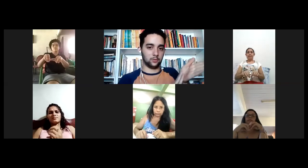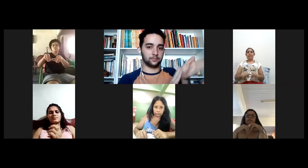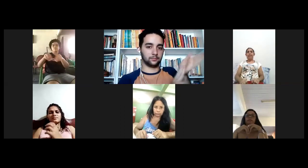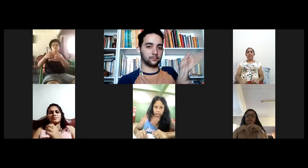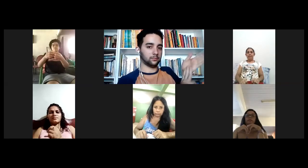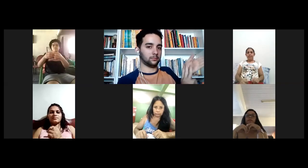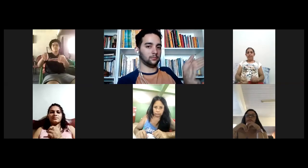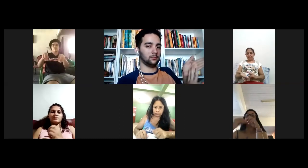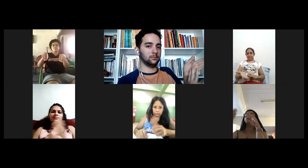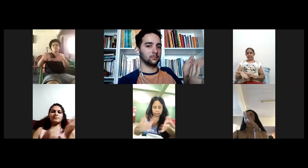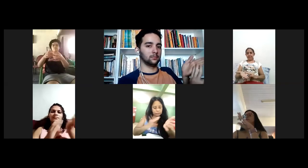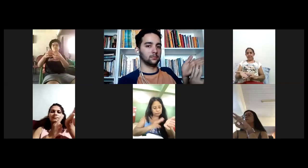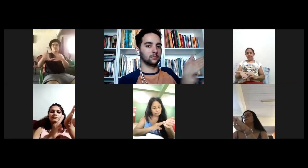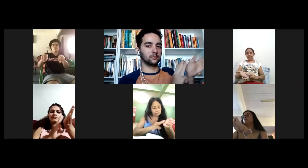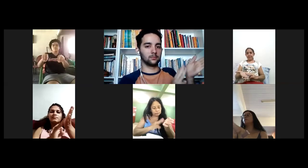Pastel.